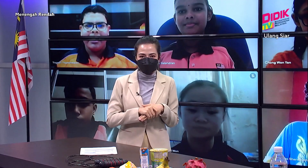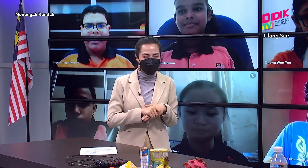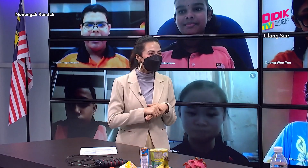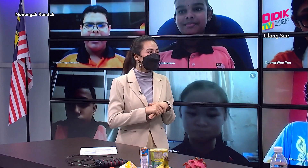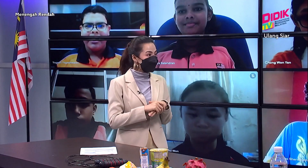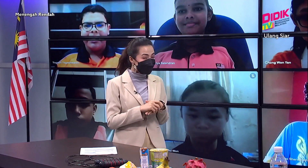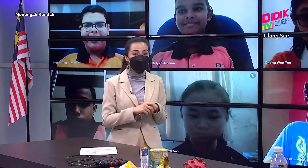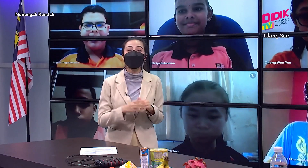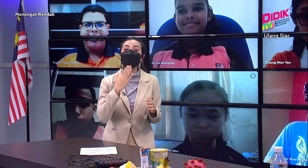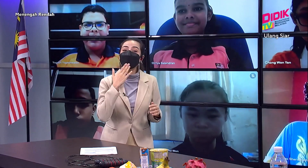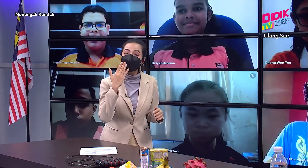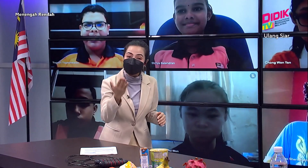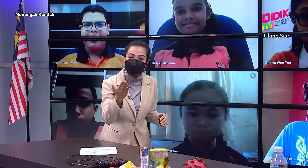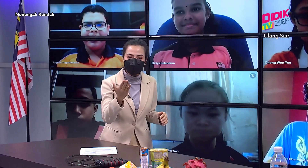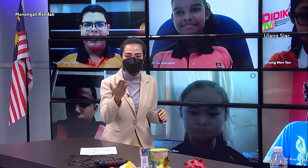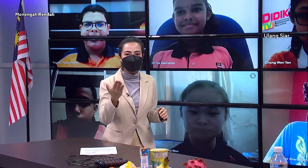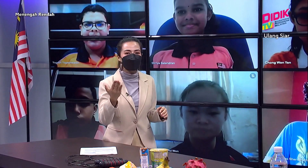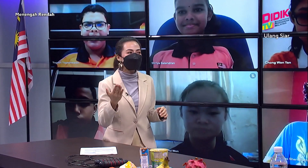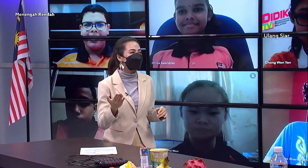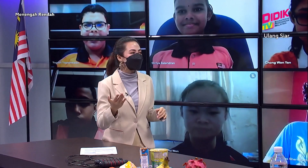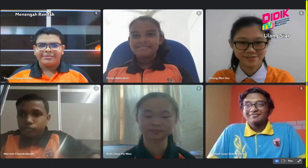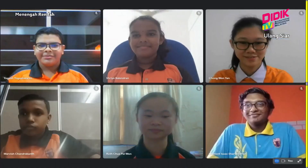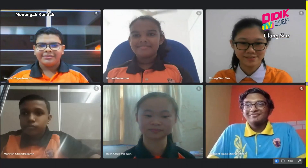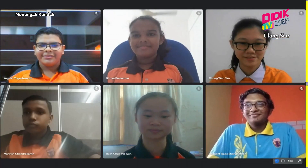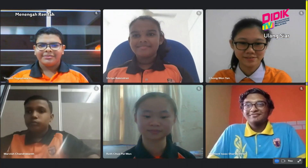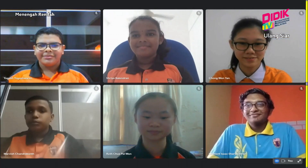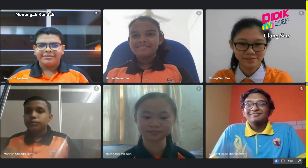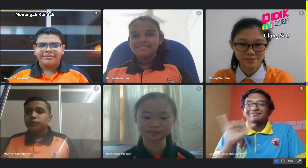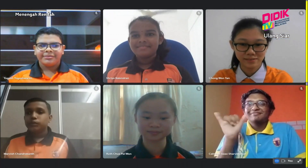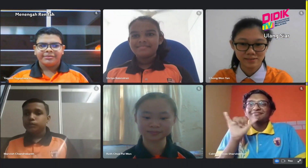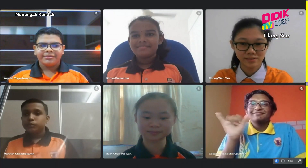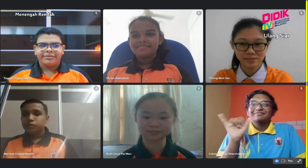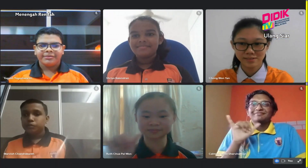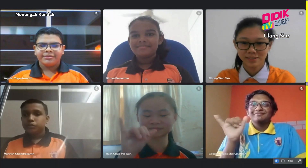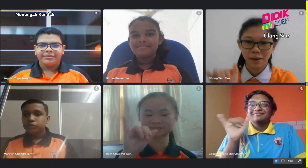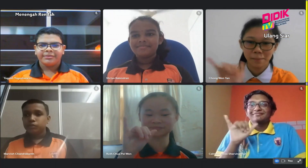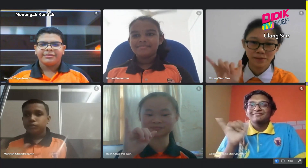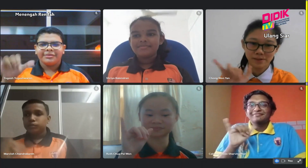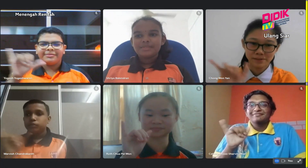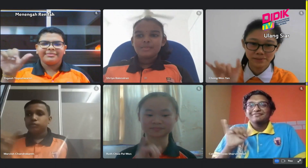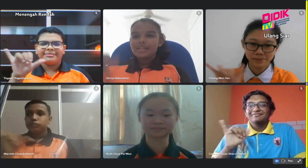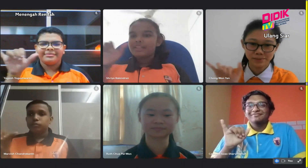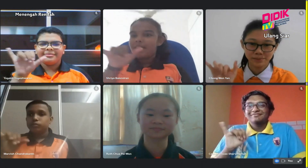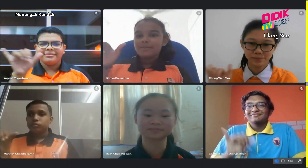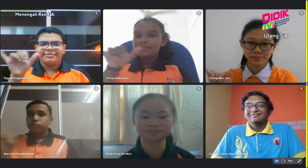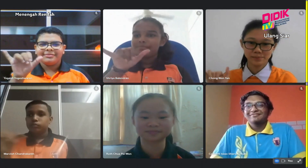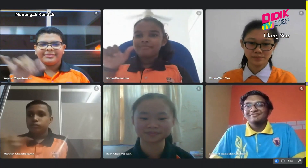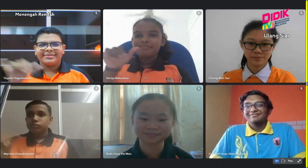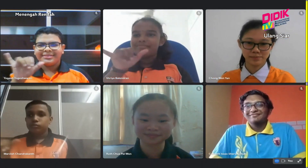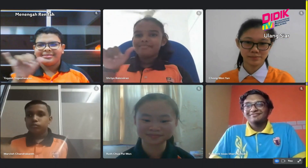selamat. Dan juga terima kasih kepada adik-adik dalam talian yang juga sama-sama belajar dengan kita dan